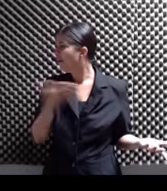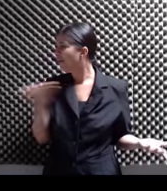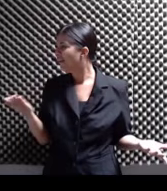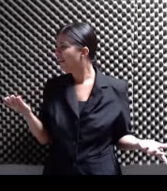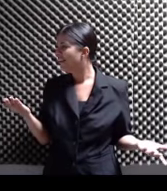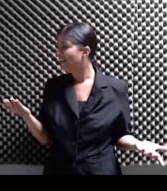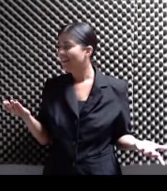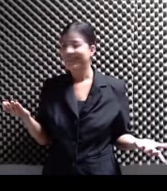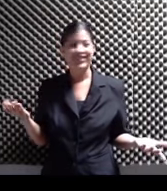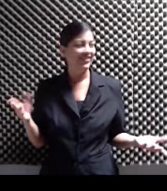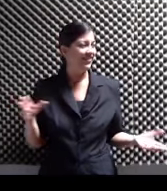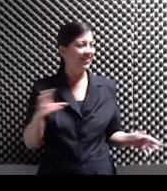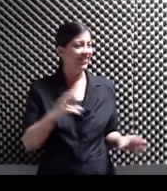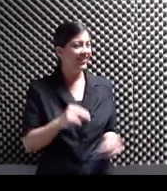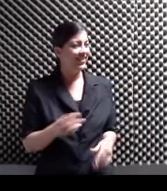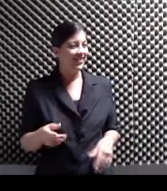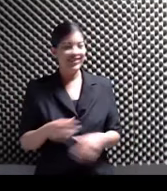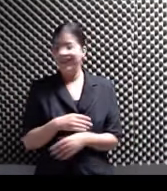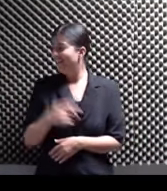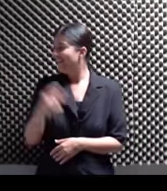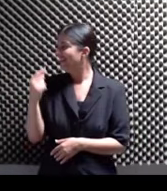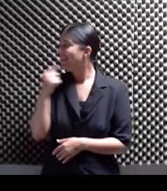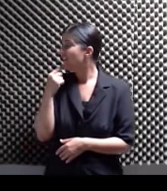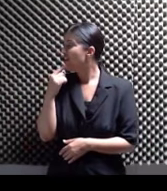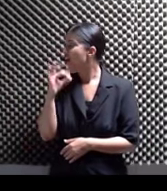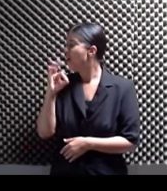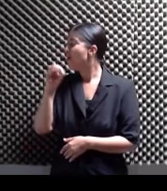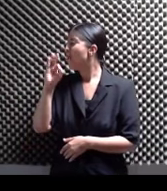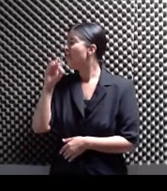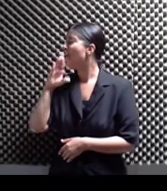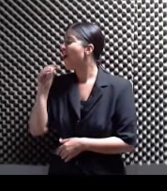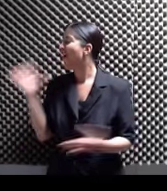No, aquí, Dios mío. No. ¿Qué era de fósforo? Di fósforo, Reina.